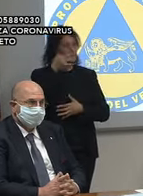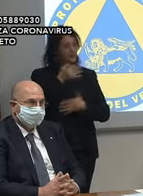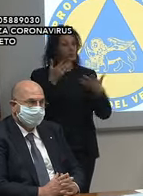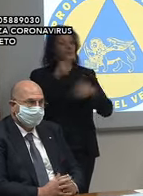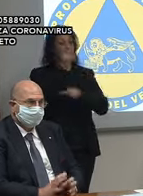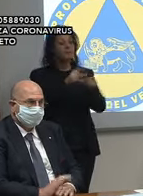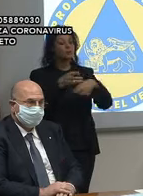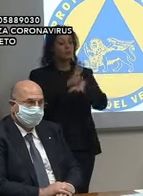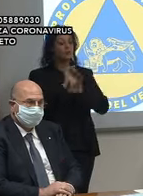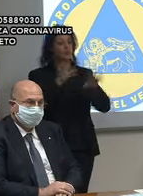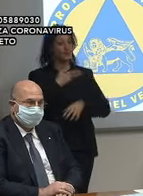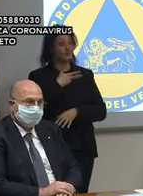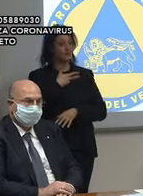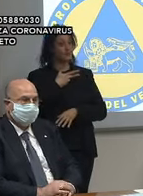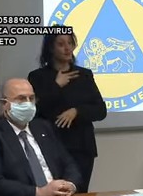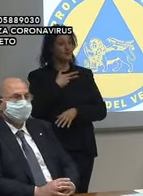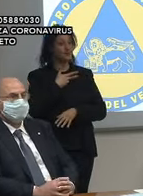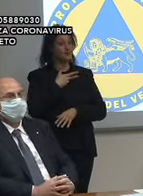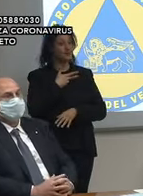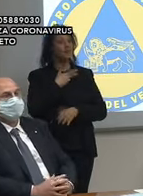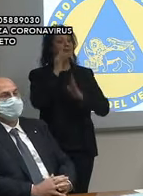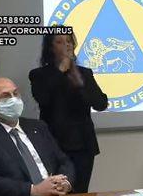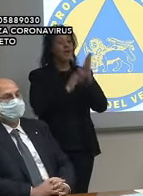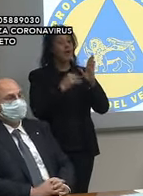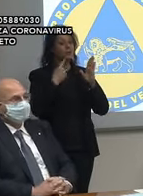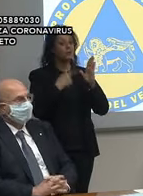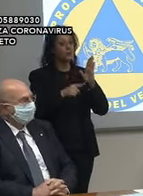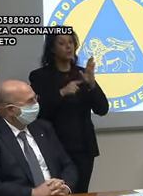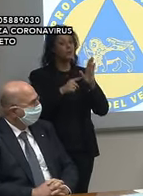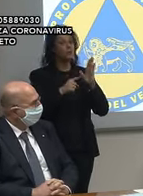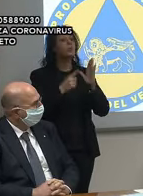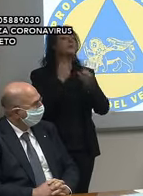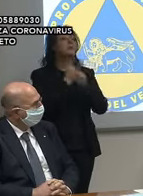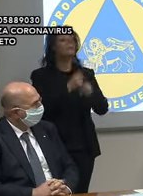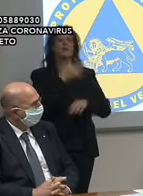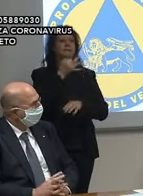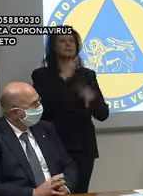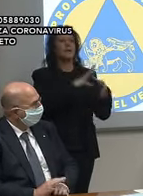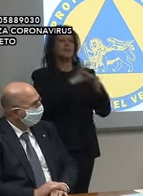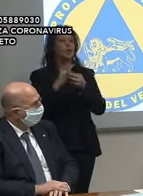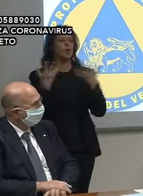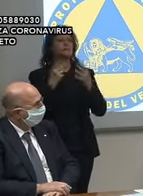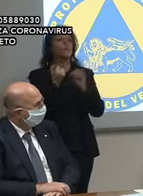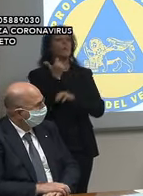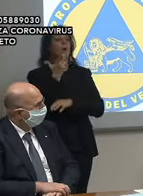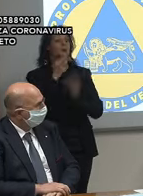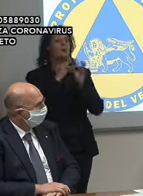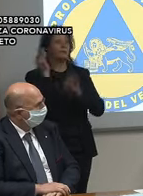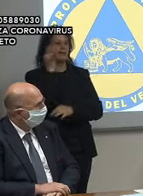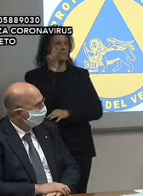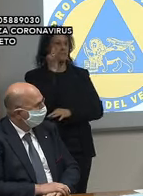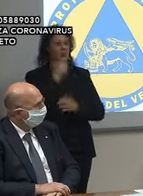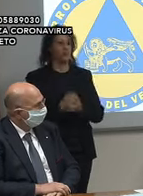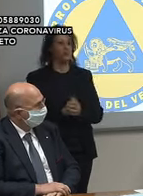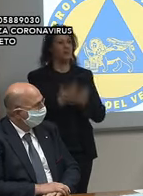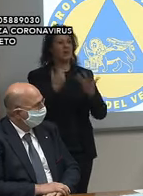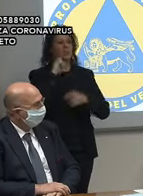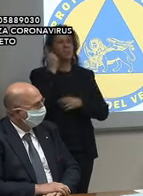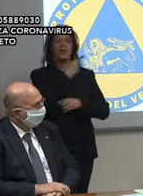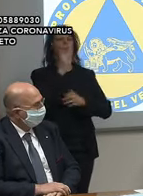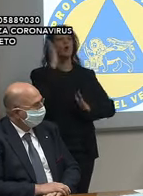positivi è un dato aleatorio, perché tu hai positivi in proporzione ai tamponi che fai, quindi non confrontate mai le diverse